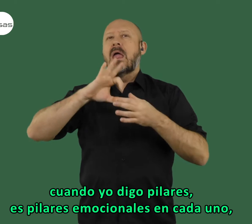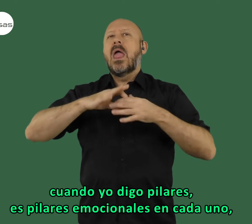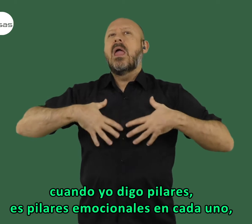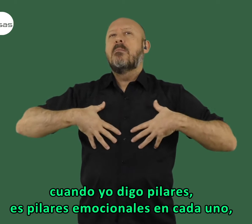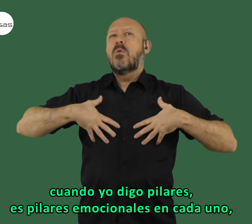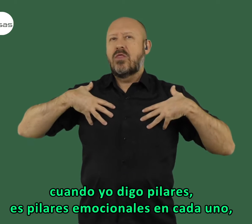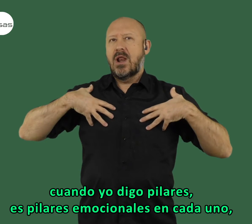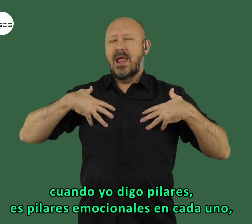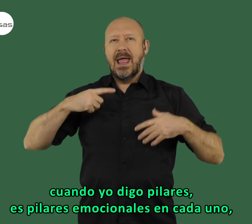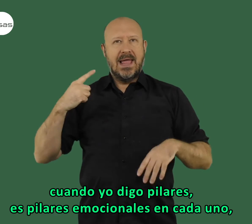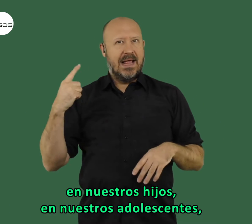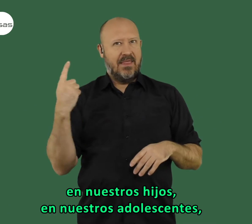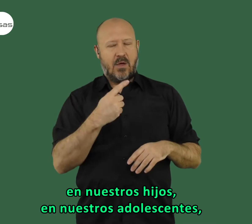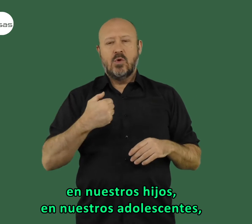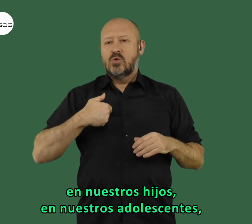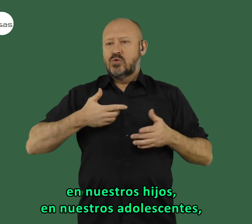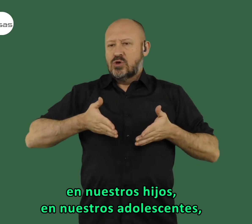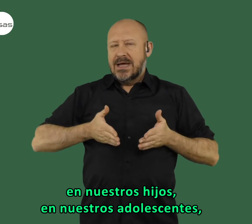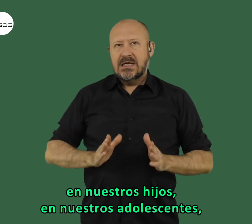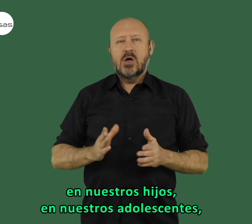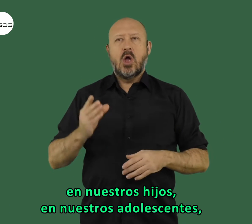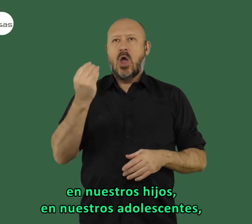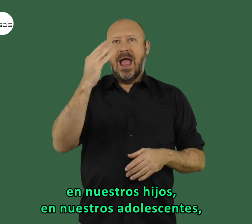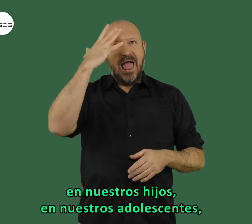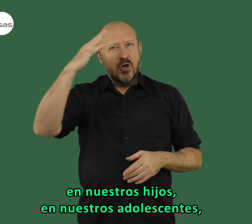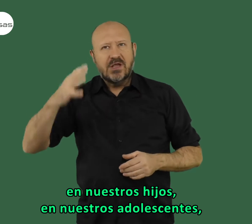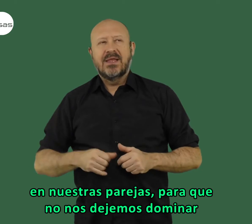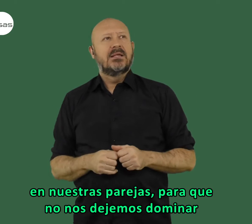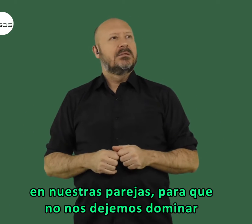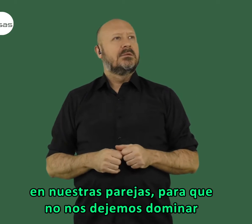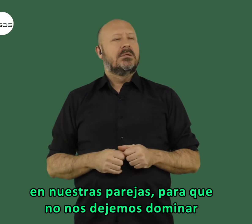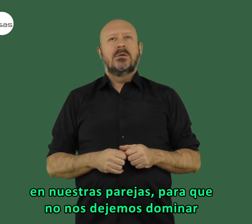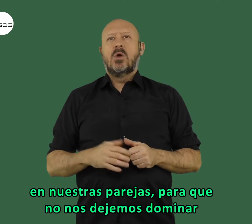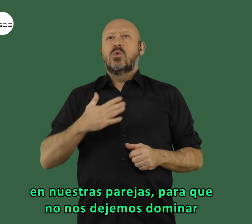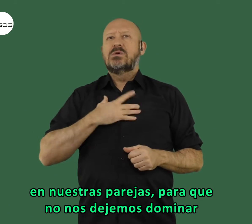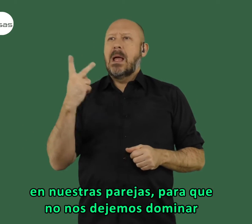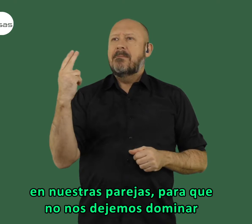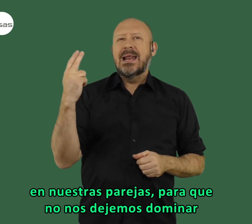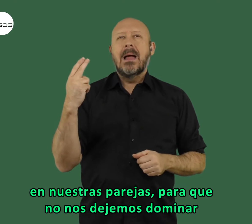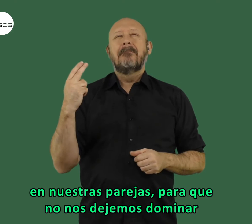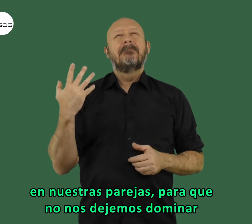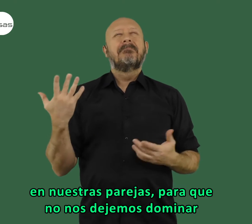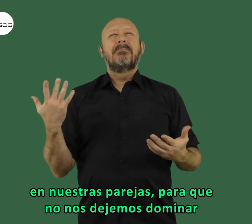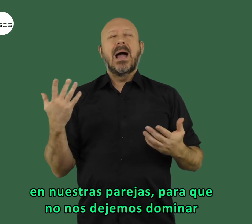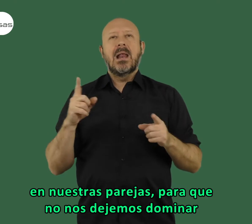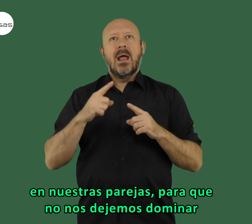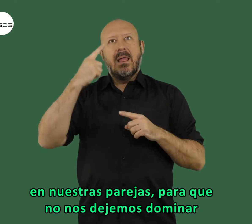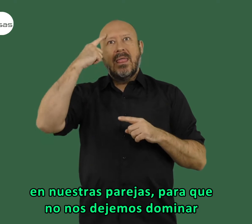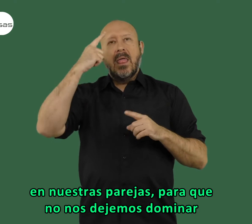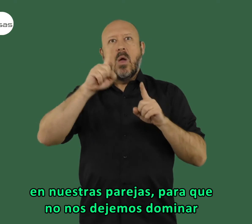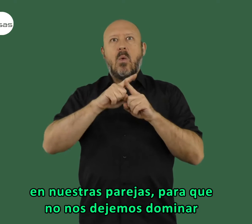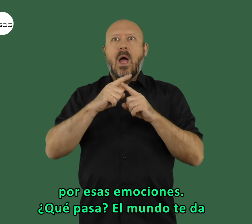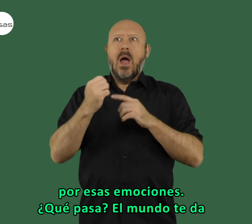pilares emocionales en cada uno, ¿no? A nuestros hijos, en nuestros adolescentes, en nuestras parejas, para que no